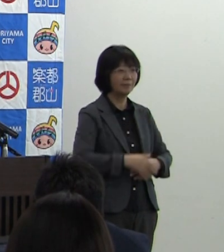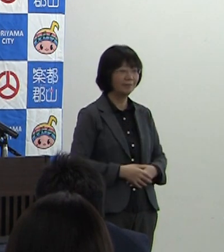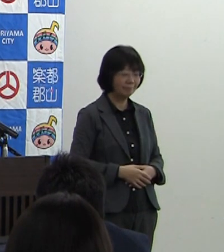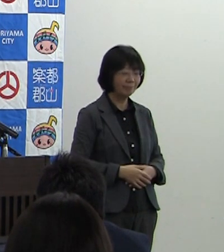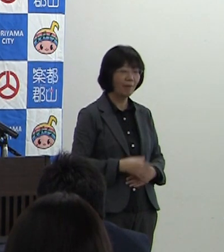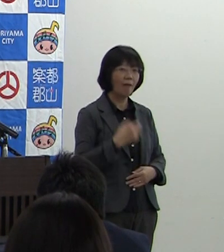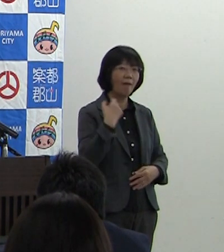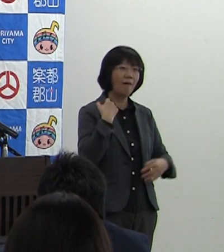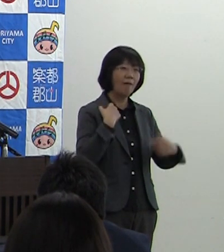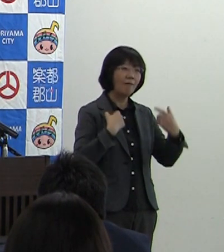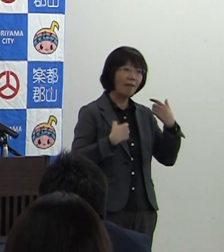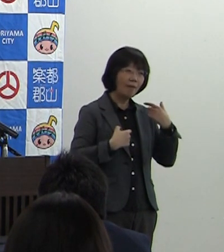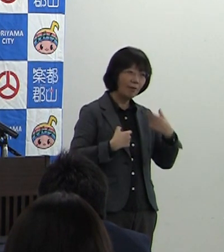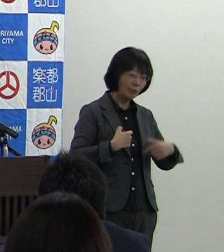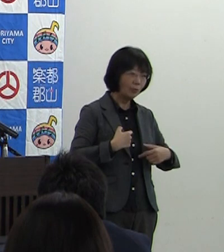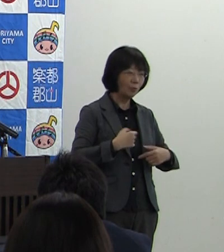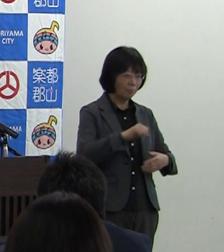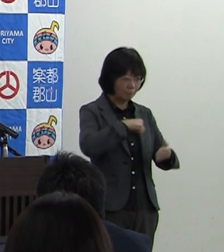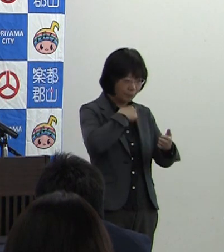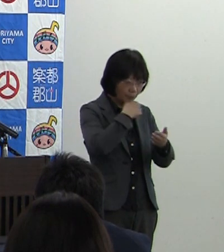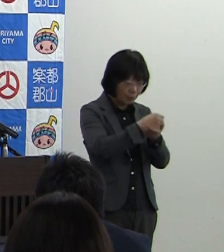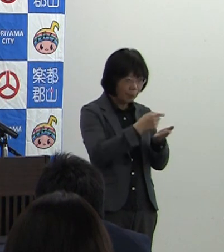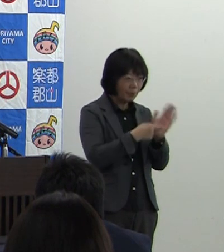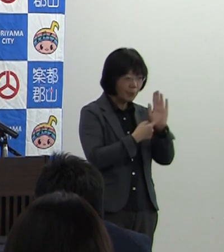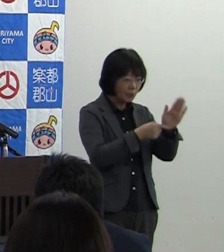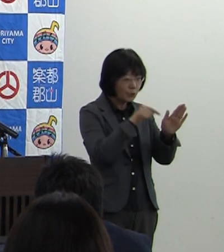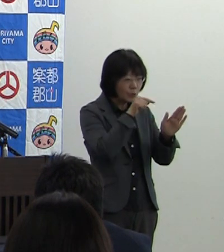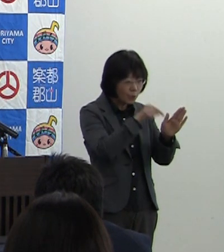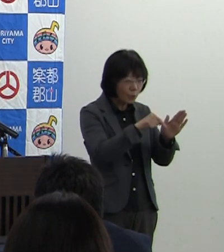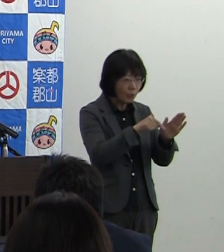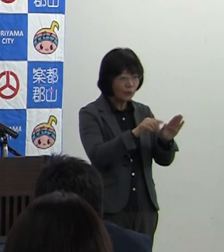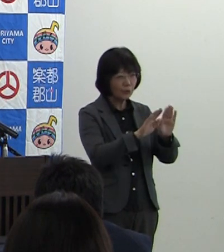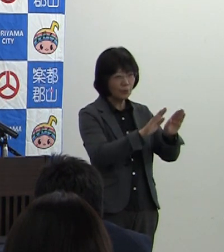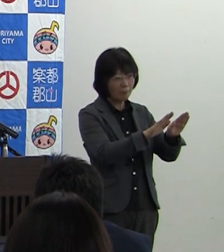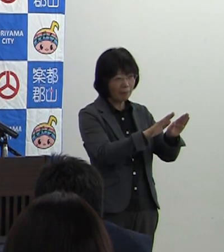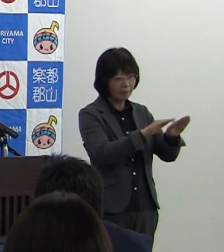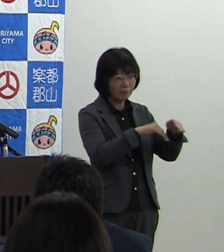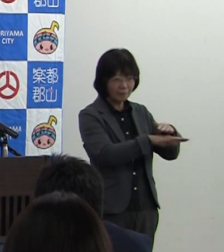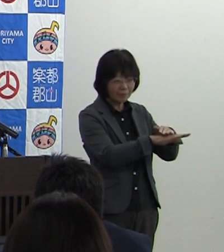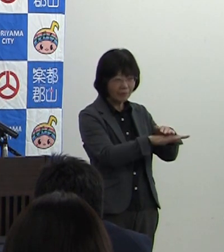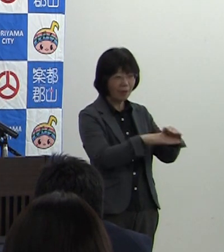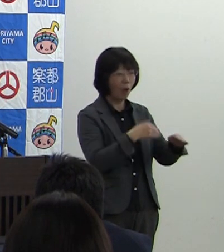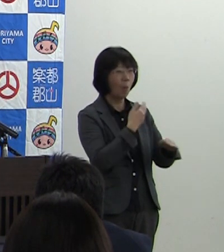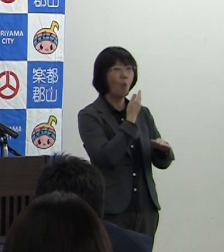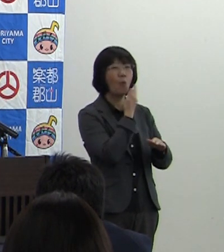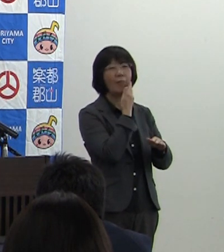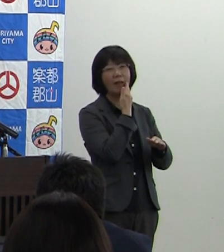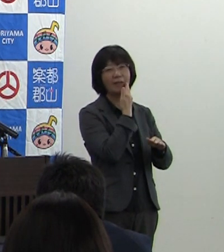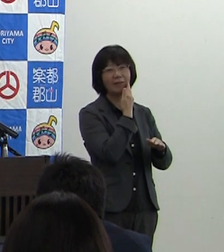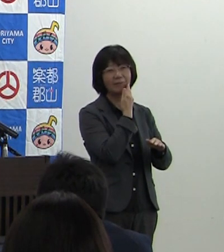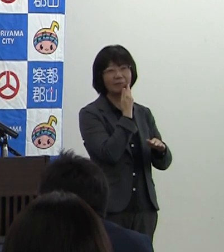ですね、ただ放っておくのはもったいないんじゃないかと。例えば